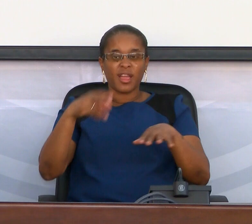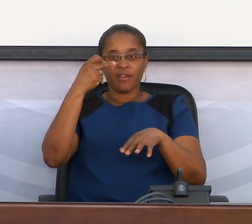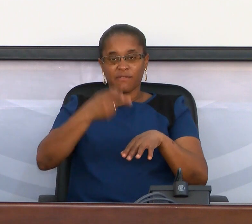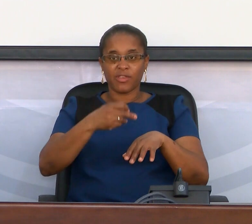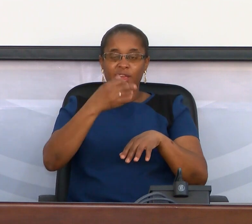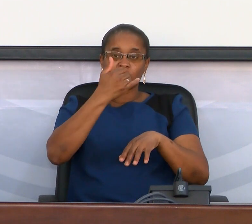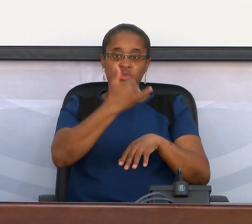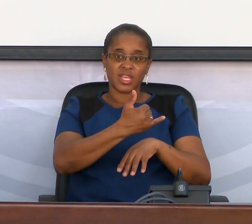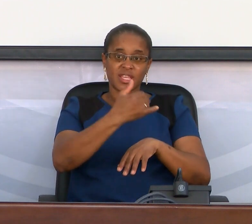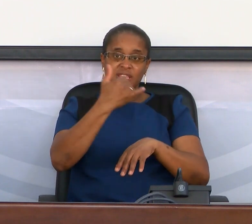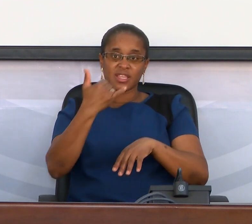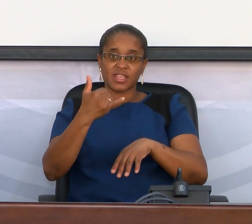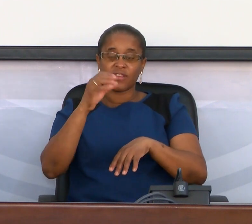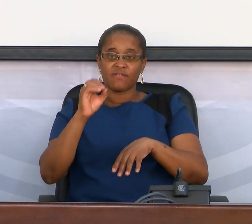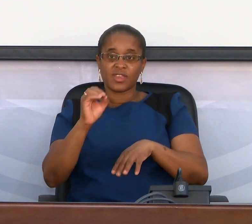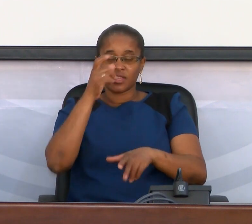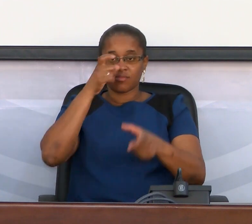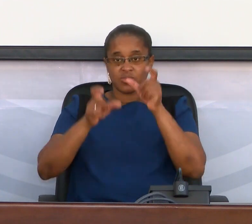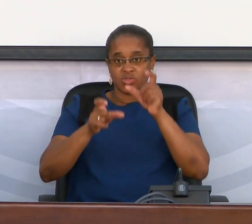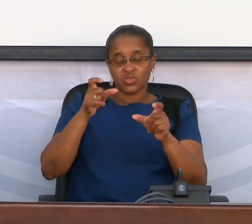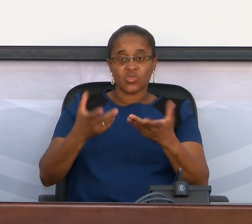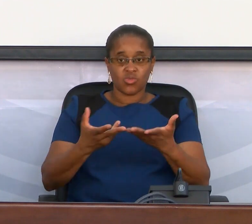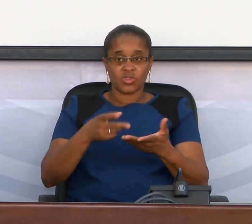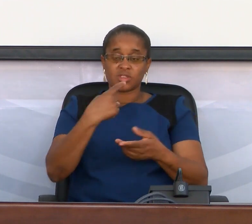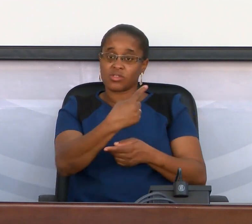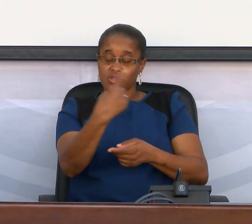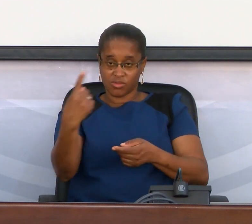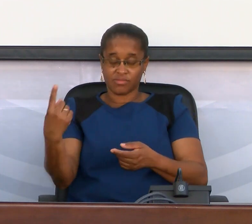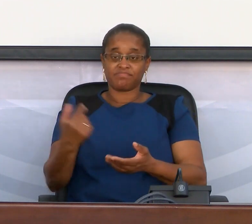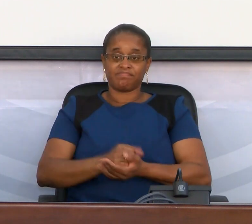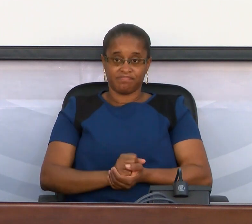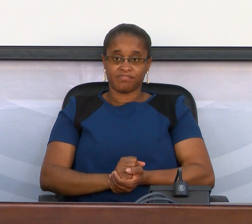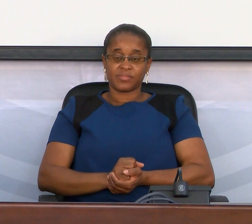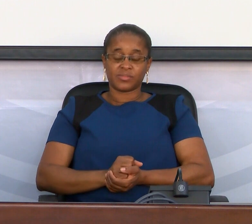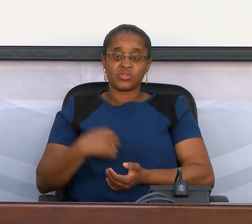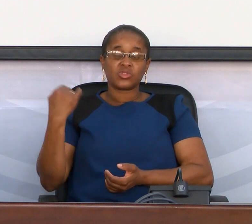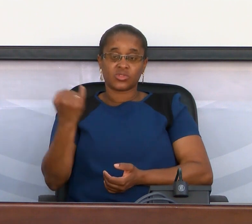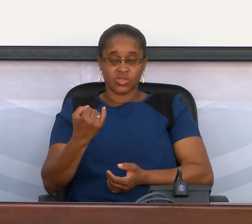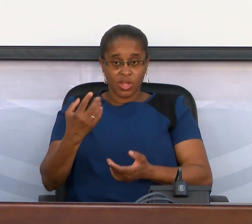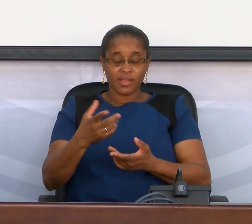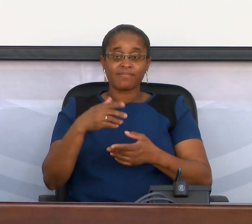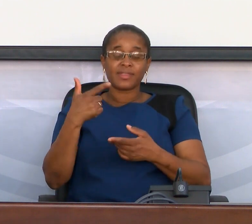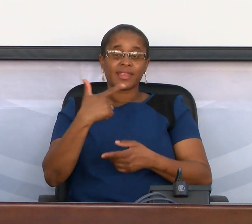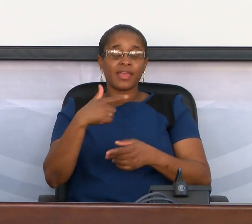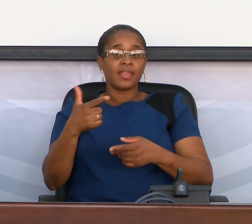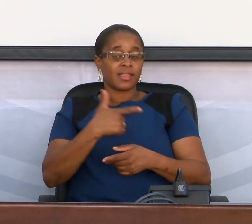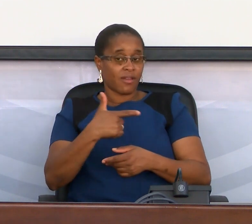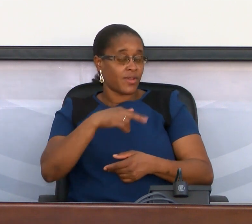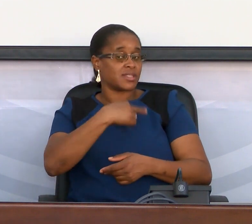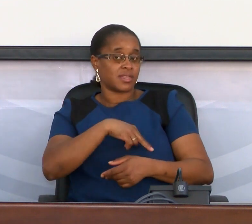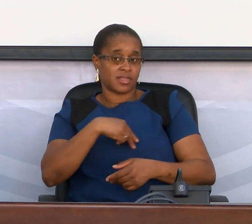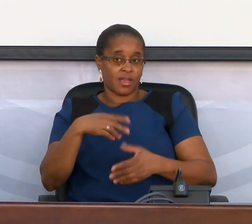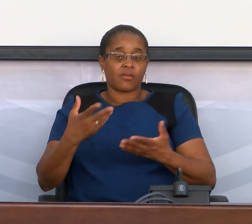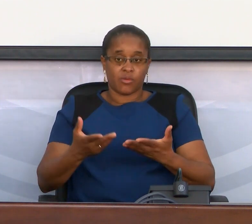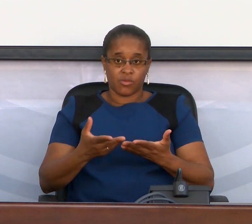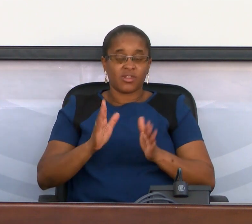com 220 pessoas ainda em isolamento institucional. Tarrafal de Santiago, por